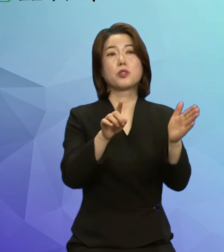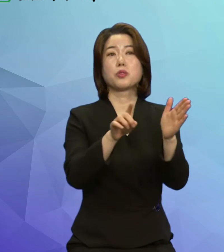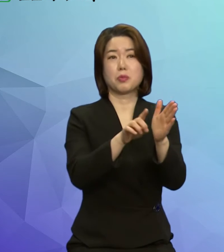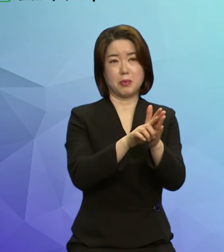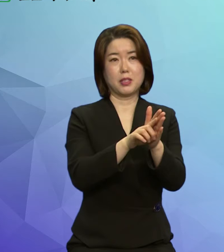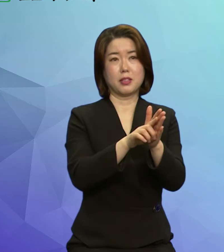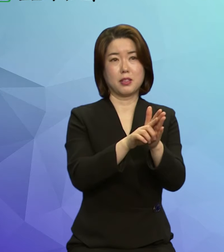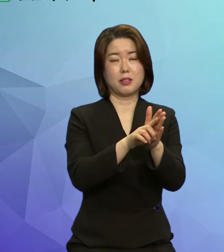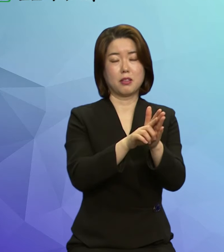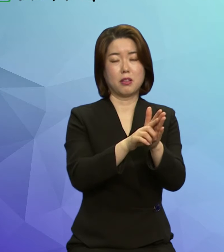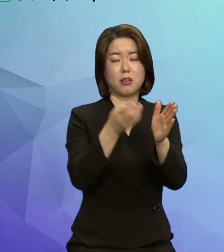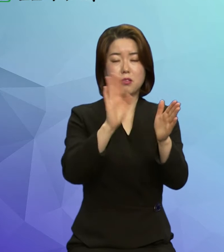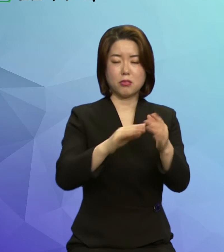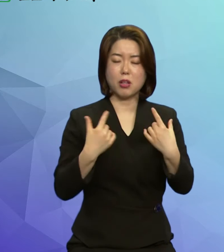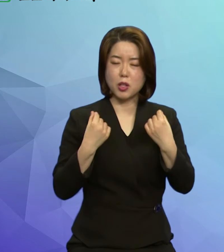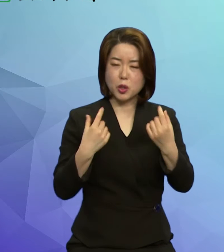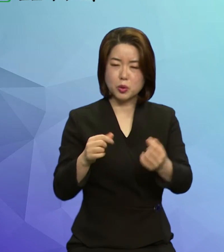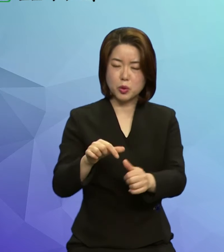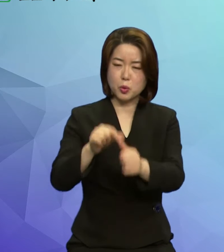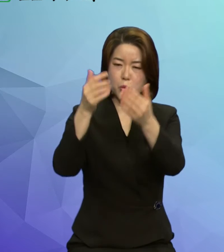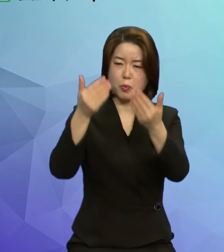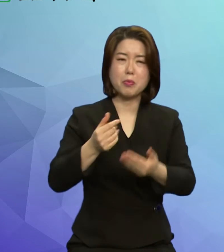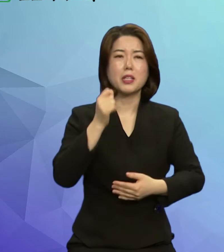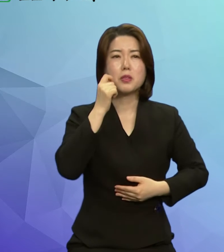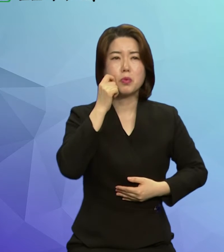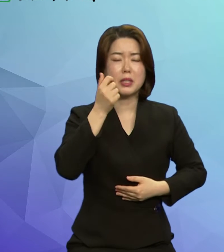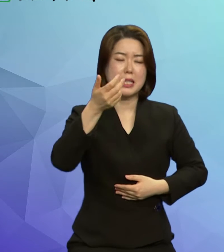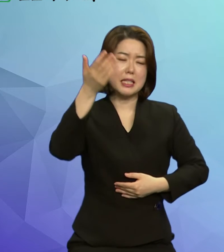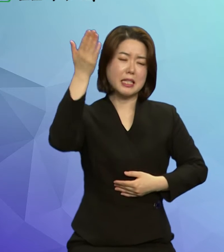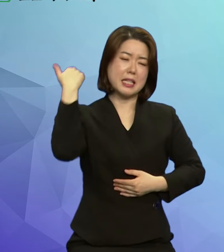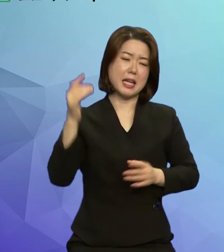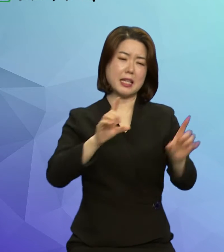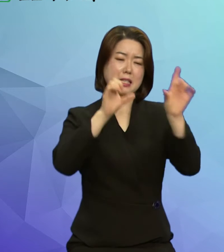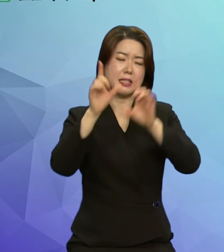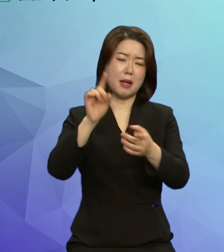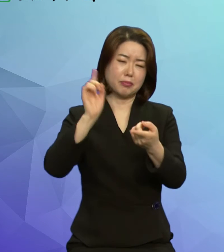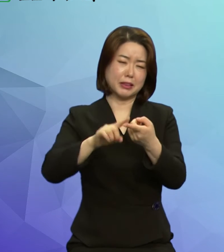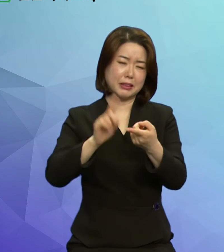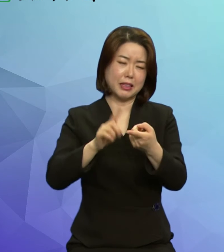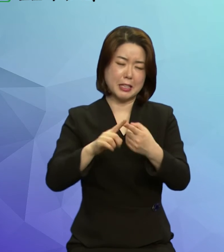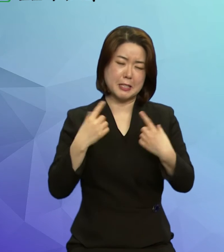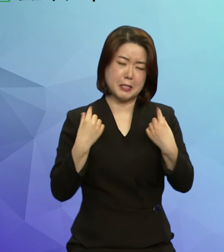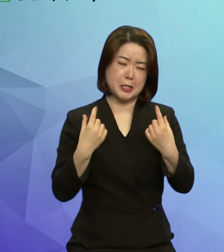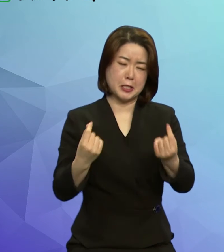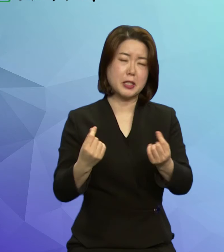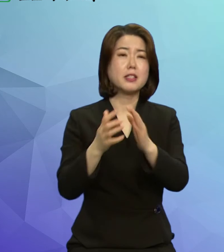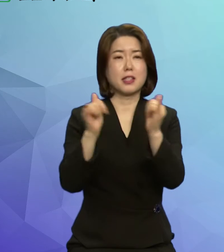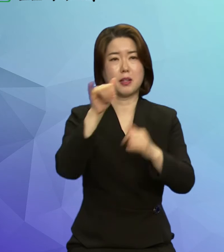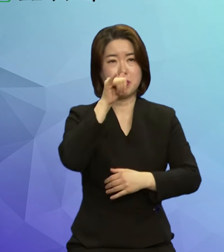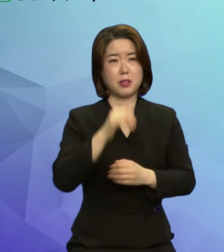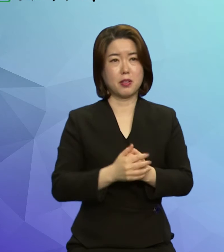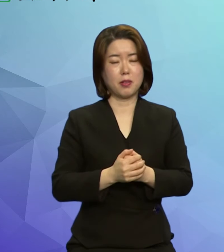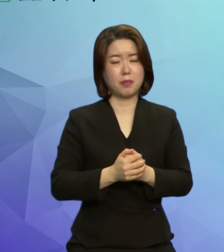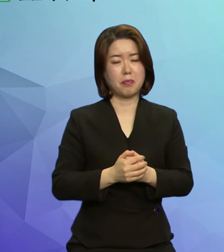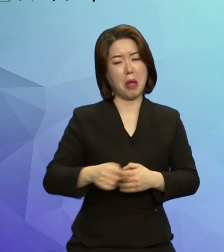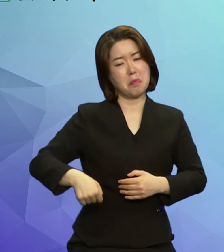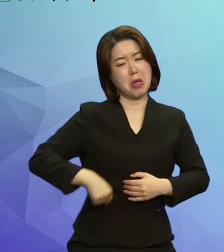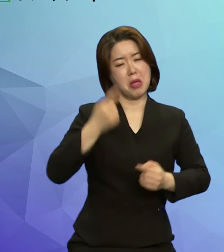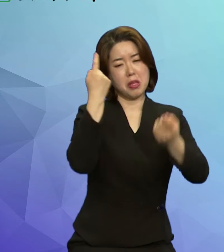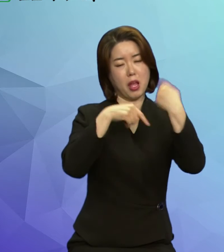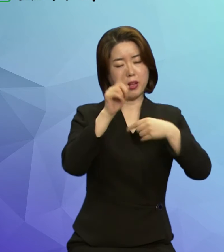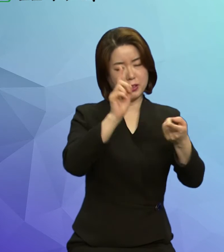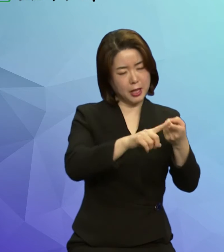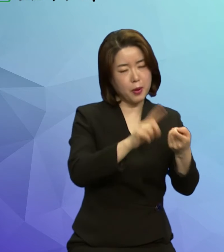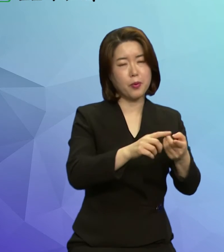믿는다면서 여전히 구원받지 못한 옛삶을 사는 사람들이 있습니다. 마음의 상처도